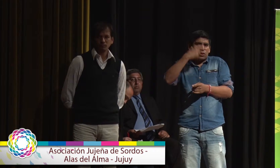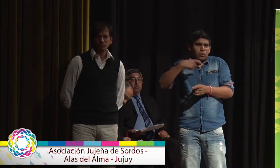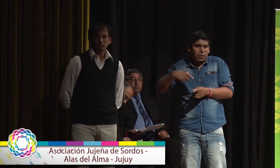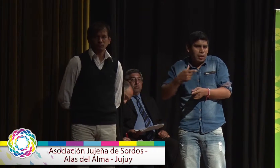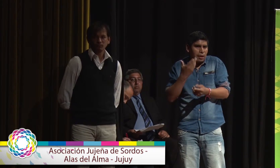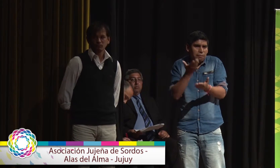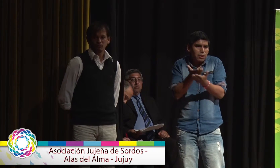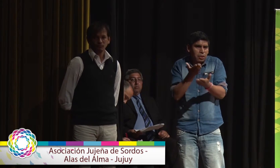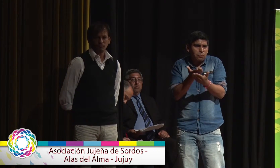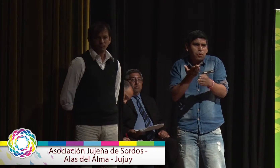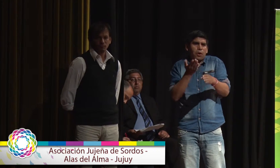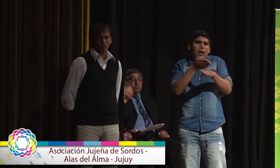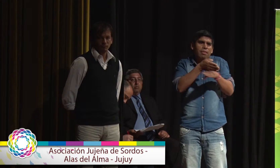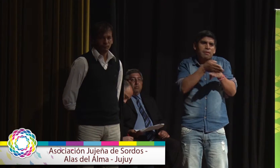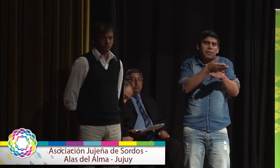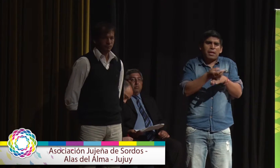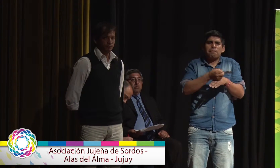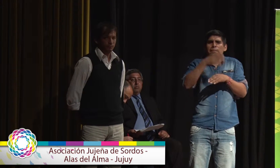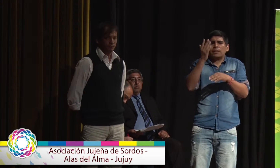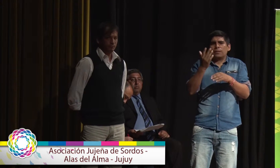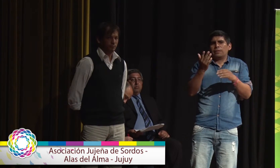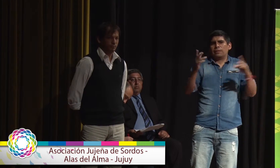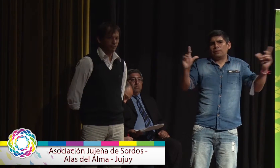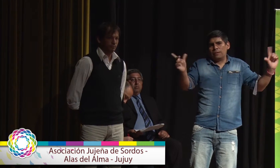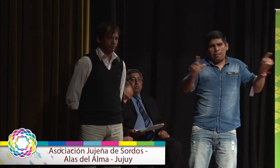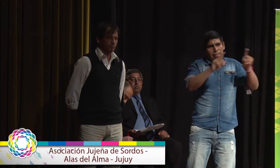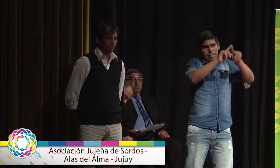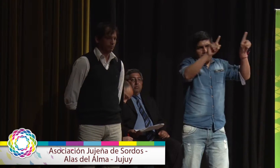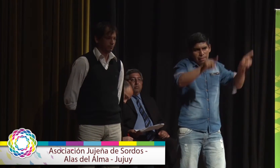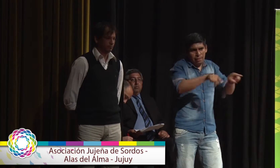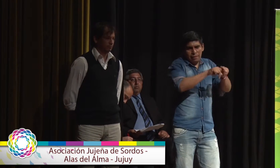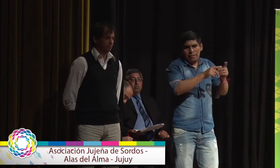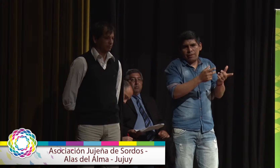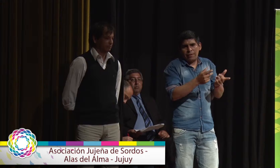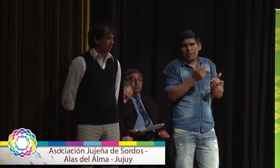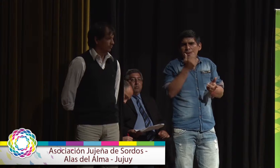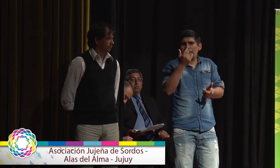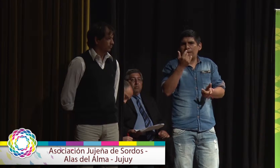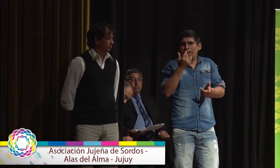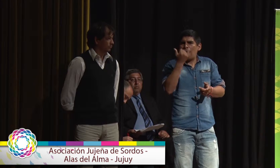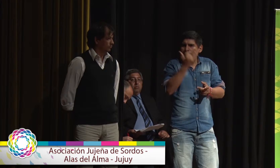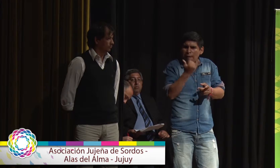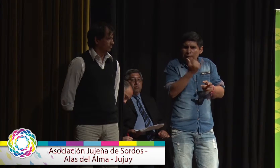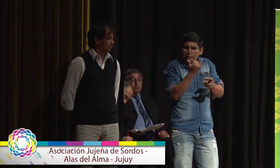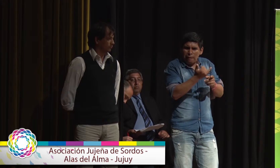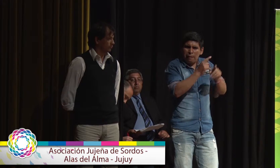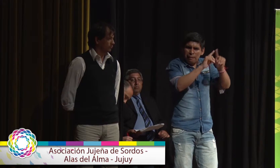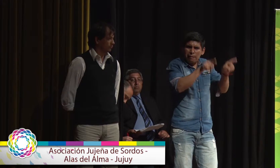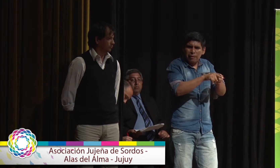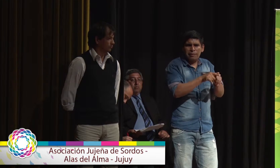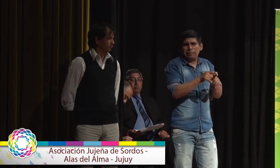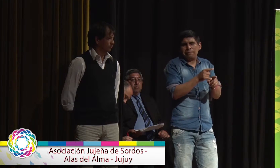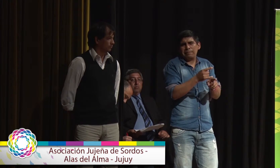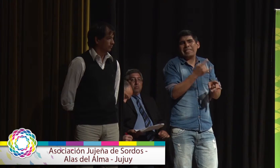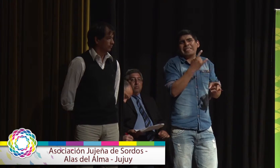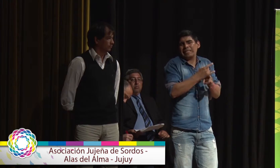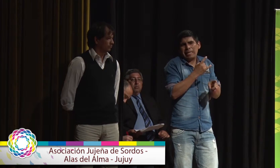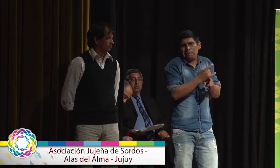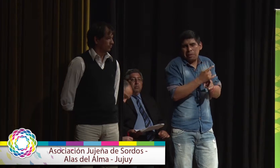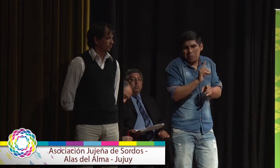¿sí? Personas sordas con personas oyentes, lo que le pedimos a las personas sordas en la accesibilidad a la televisión es